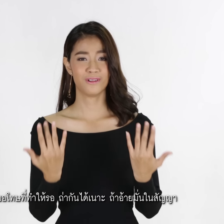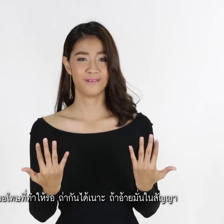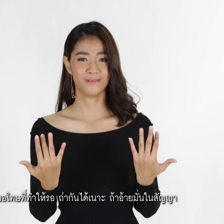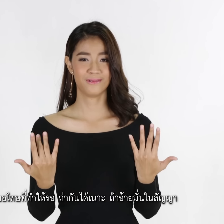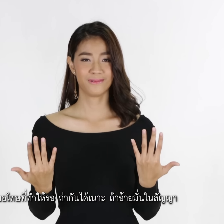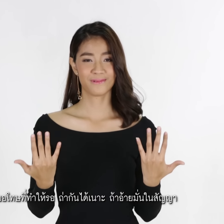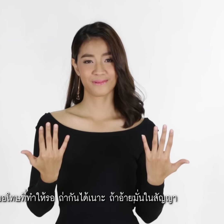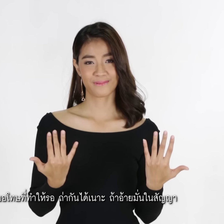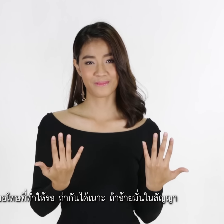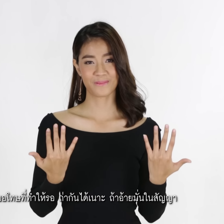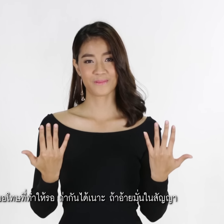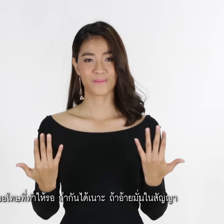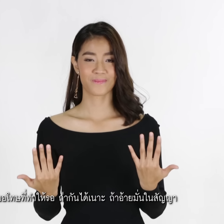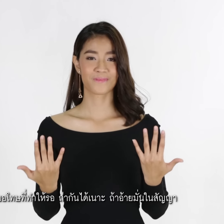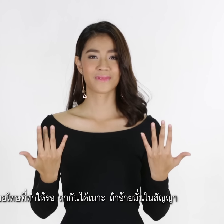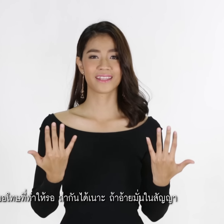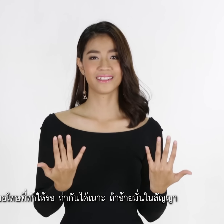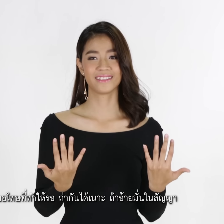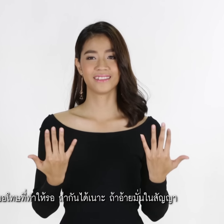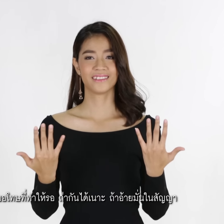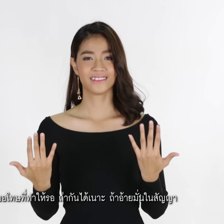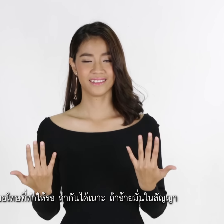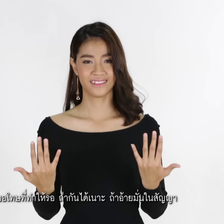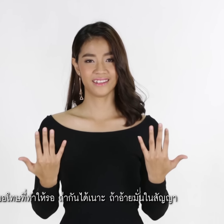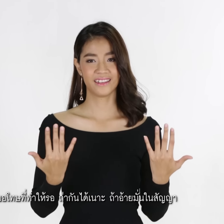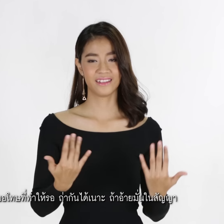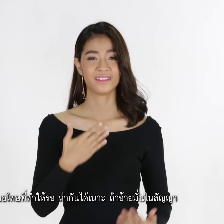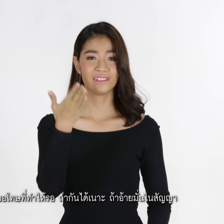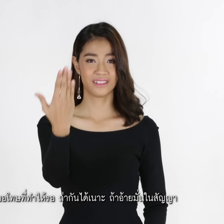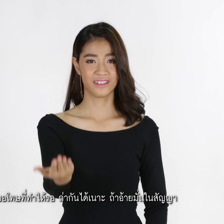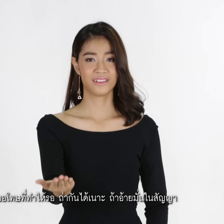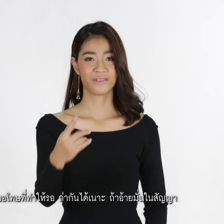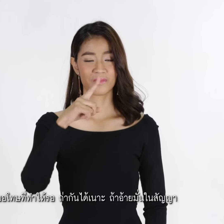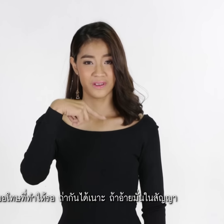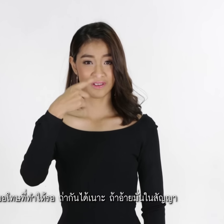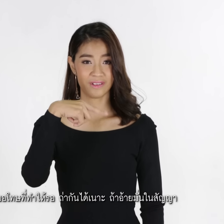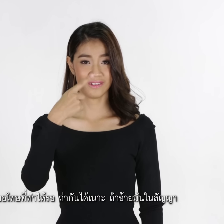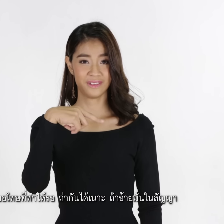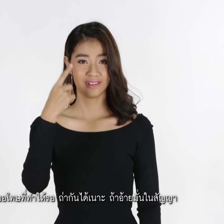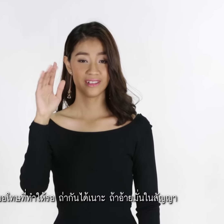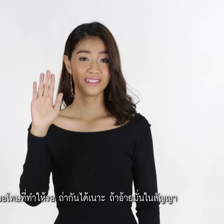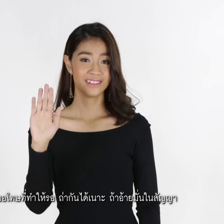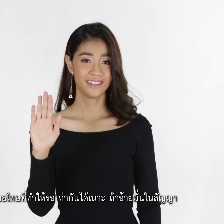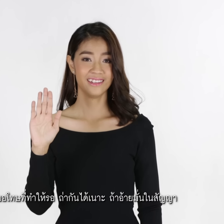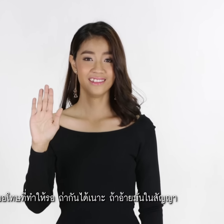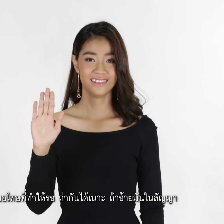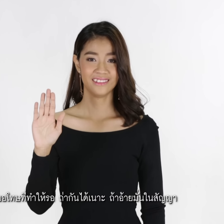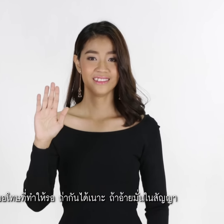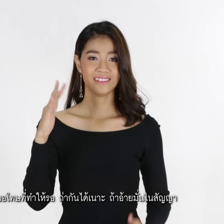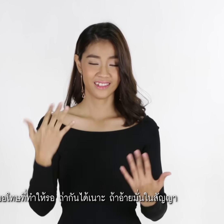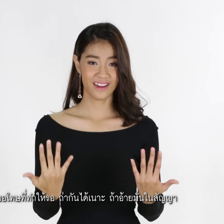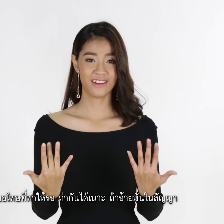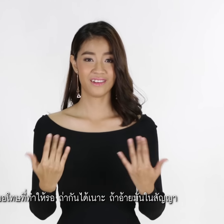ที่ทำให้รอถ้ากันได้เนาะถ้าอายมันในสัญญ